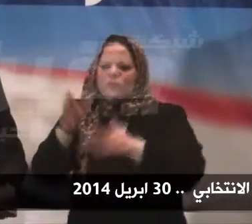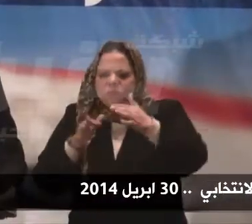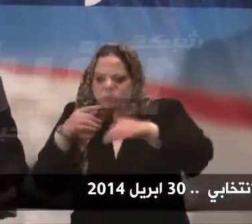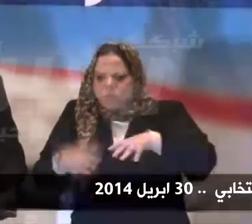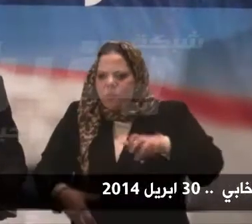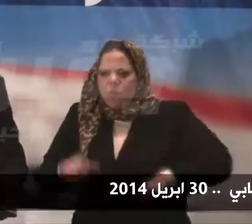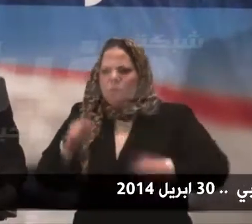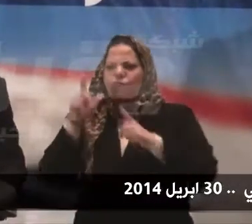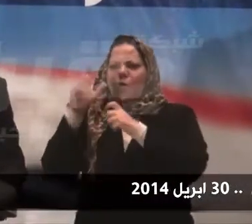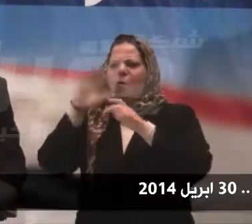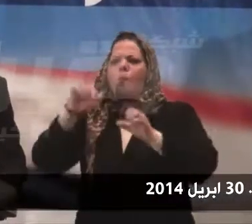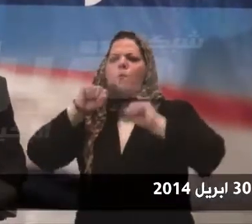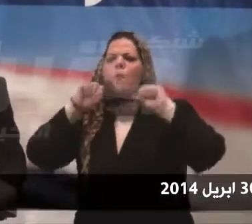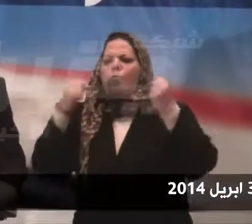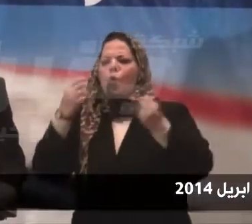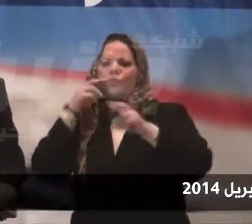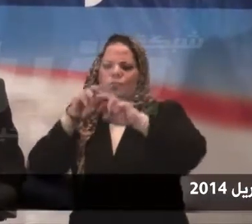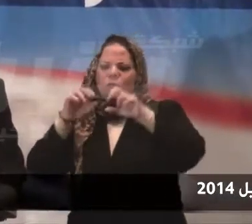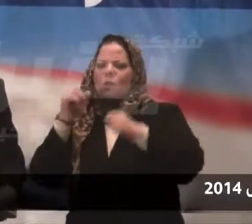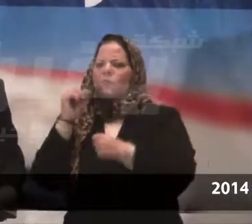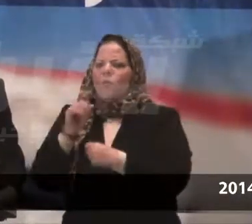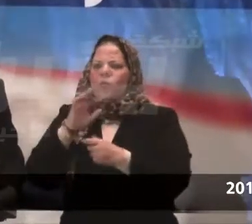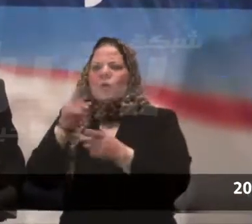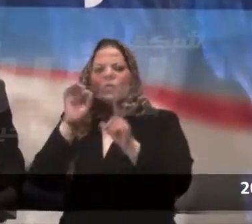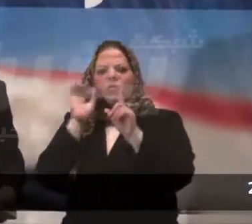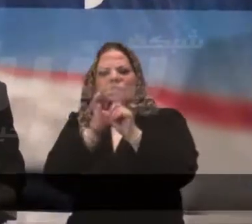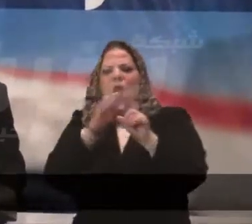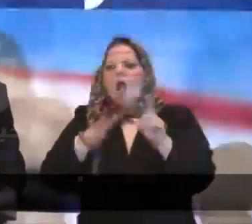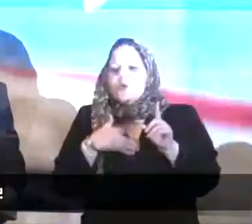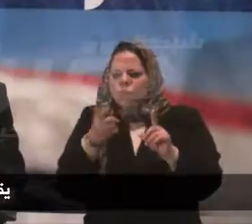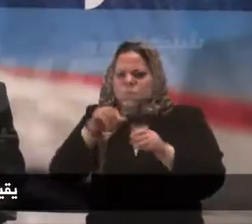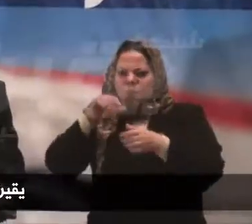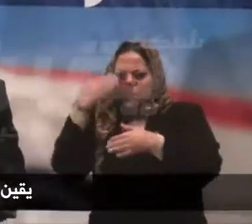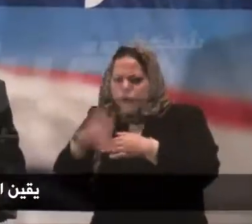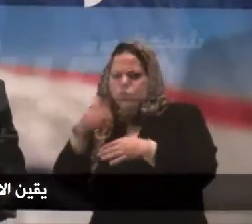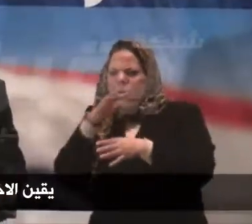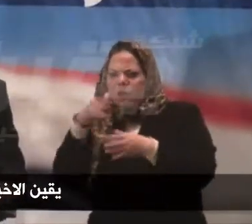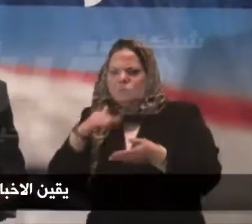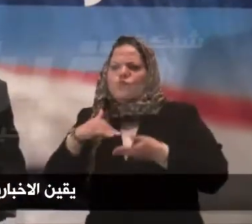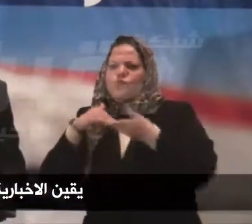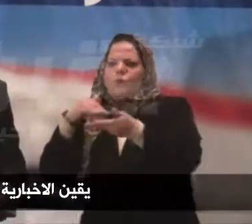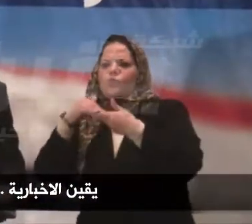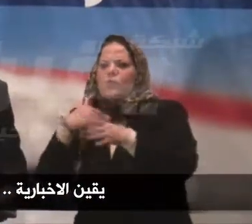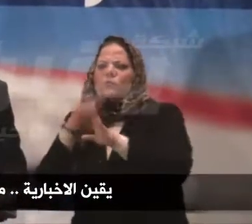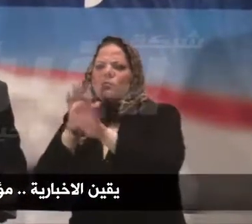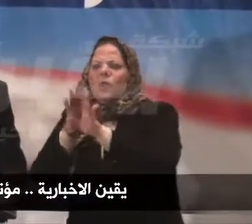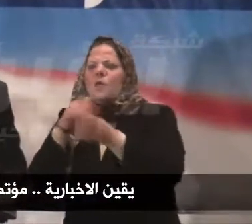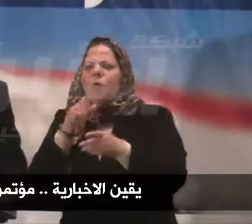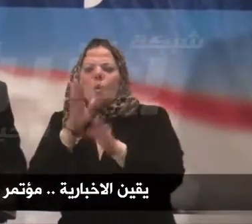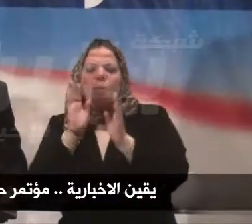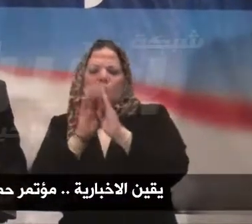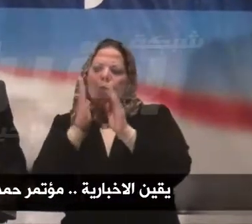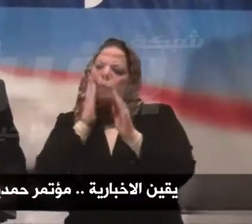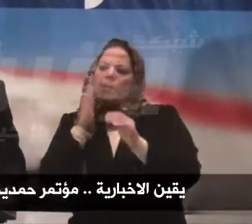الحماية والوقاية، وتوفير تعويضات عادلة وكافية